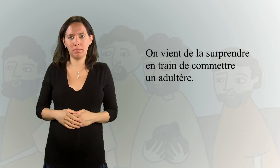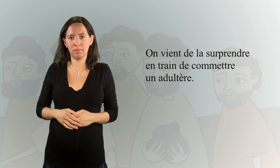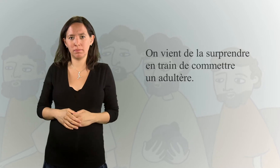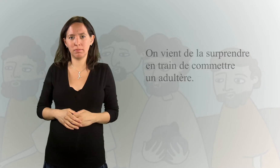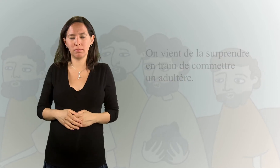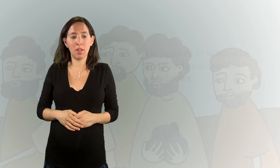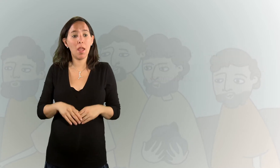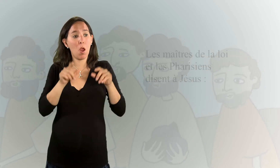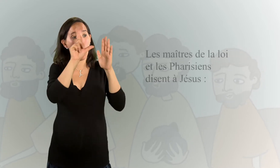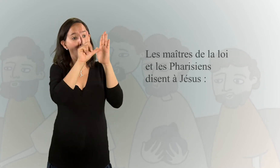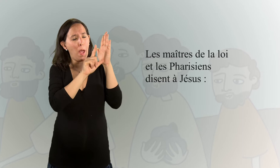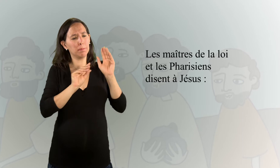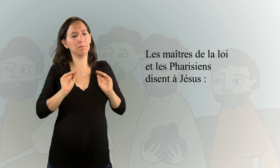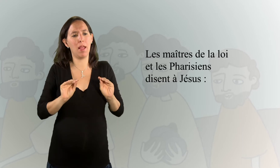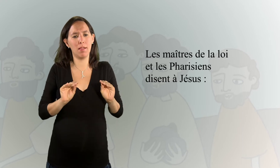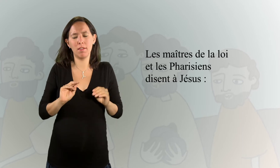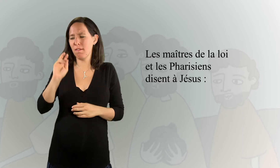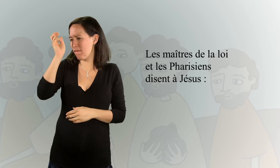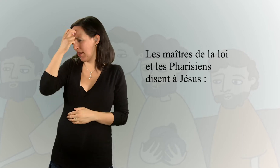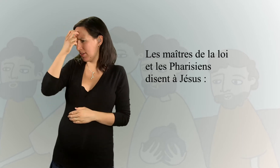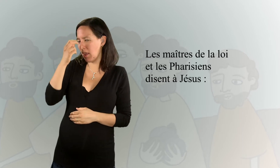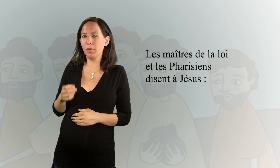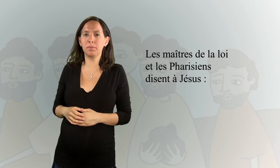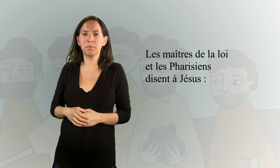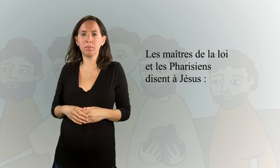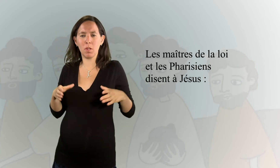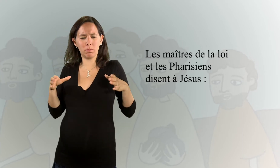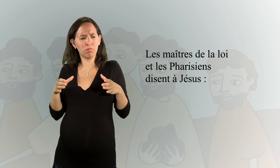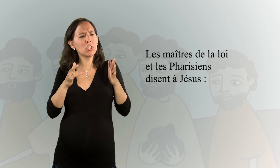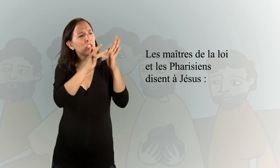un adultère. Les maîtres de la loi et les pharisiens disent à Jésus :